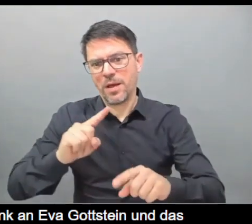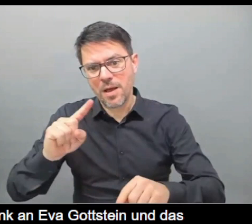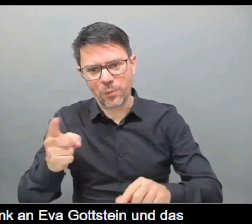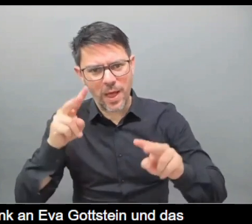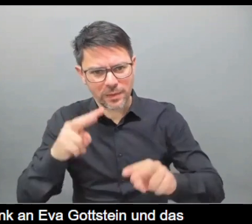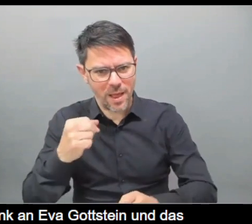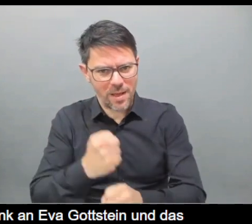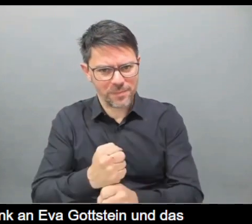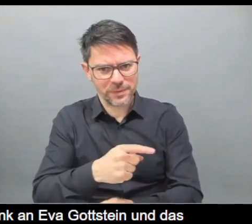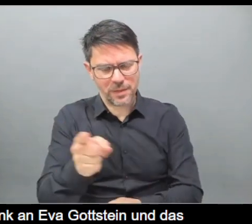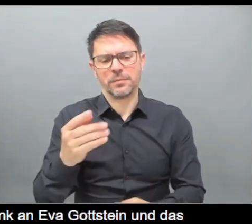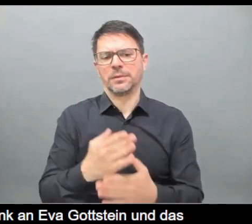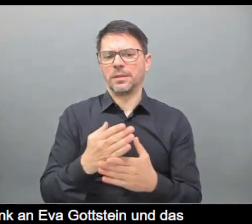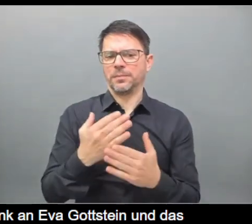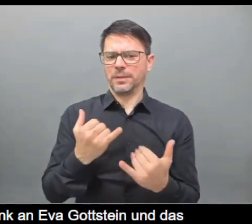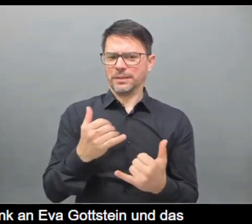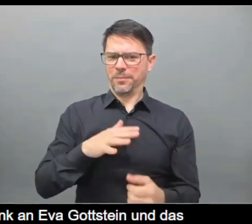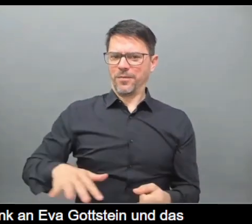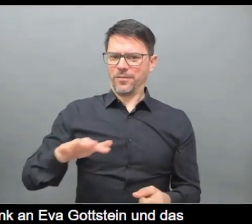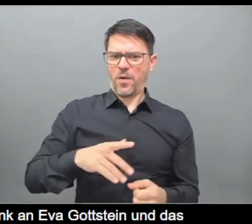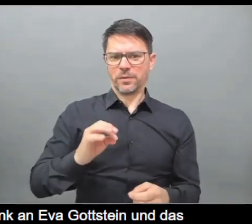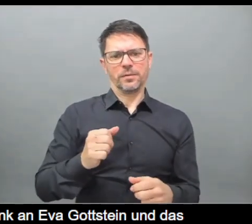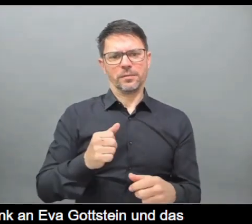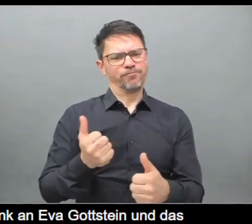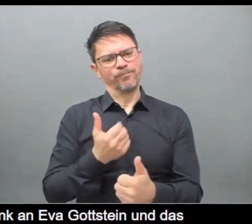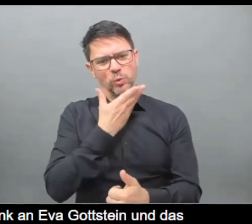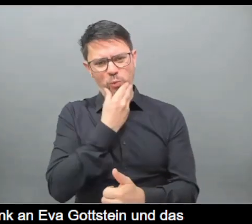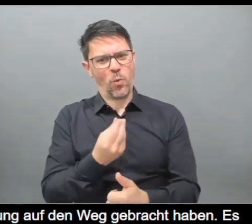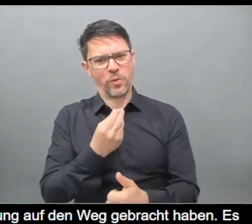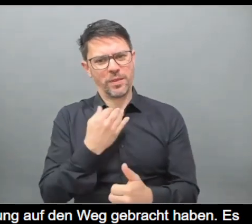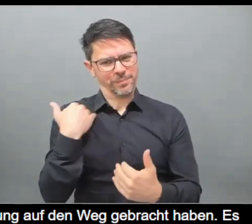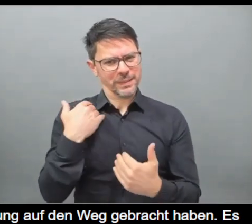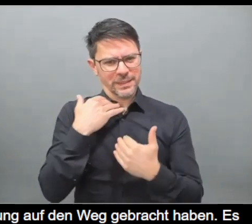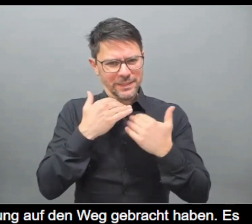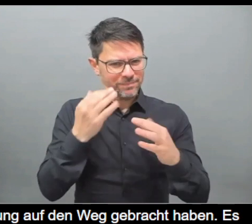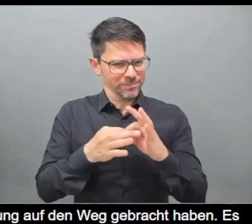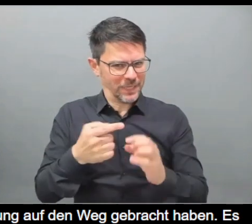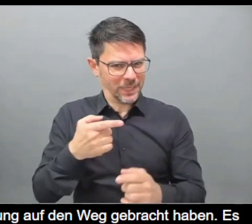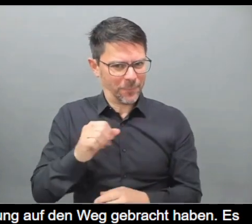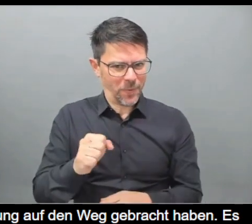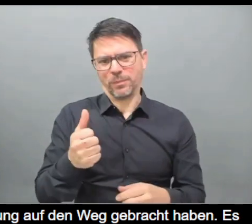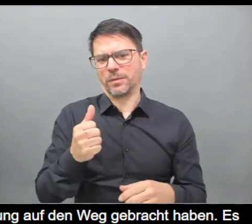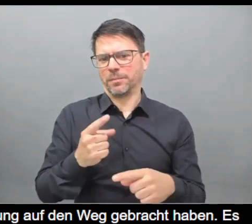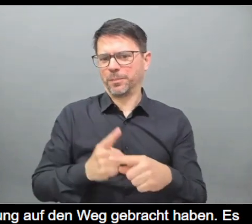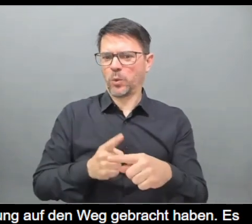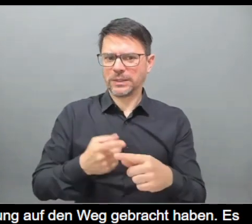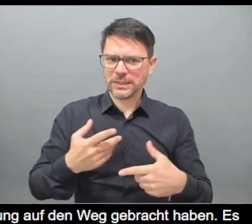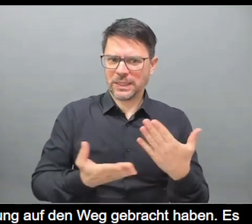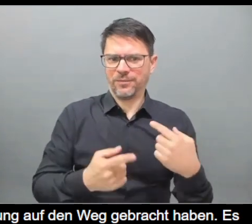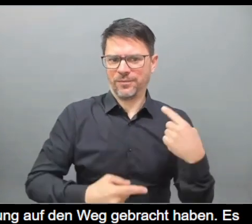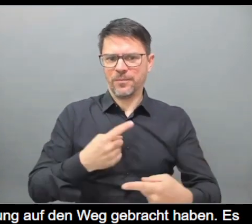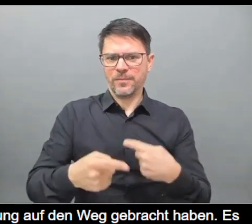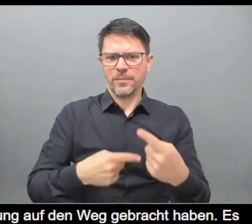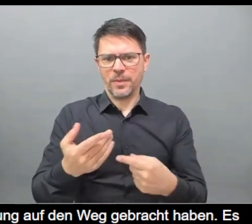Beteiligten. Auch das ist ein gutes Signal für dieses Jahr in Bayern, dass auch Feste gefeiert werden können